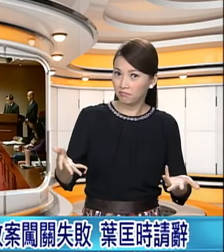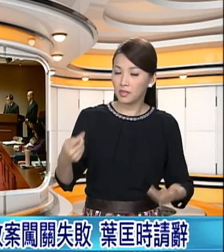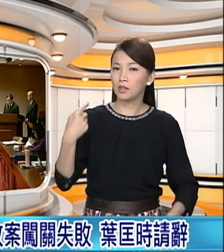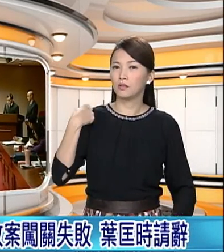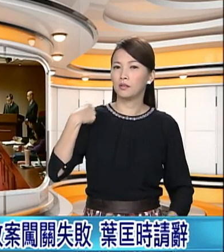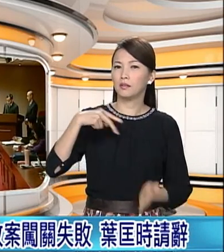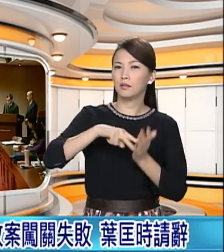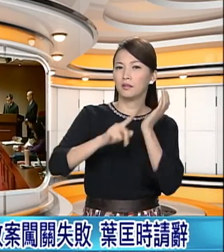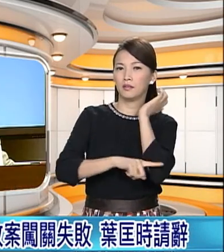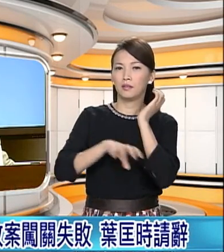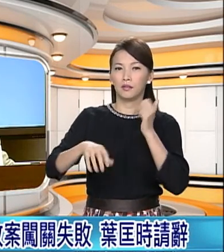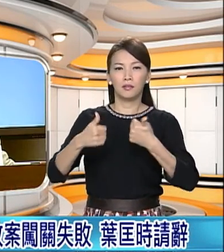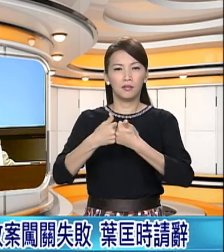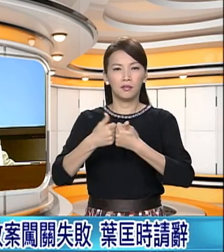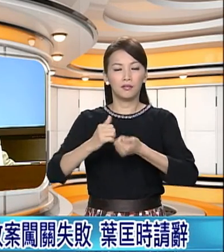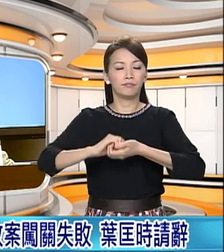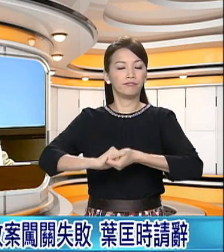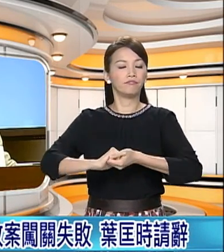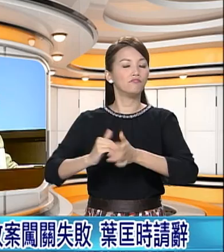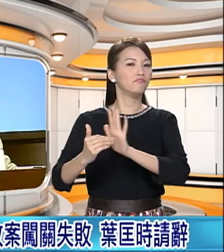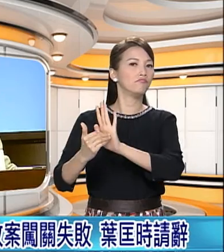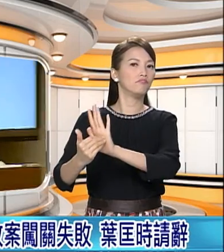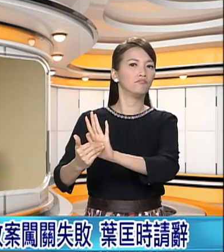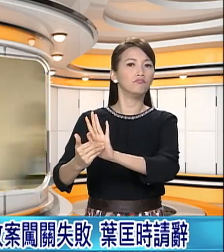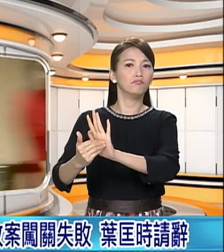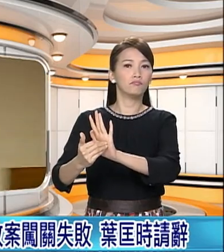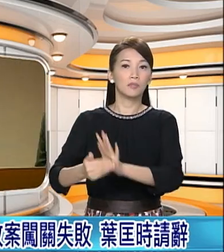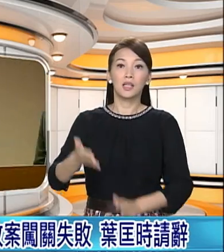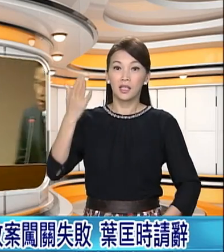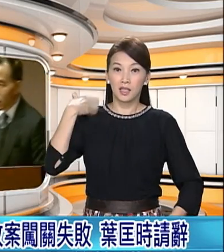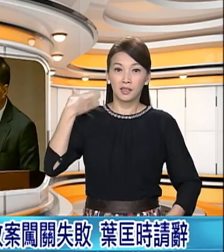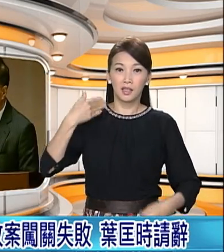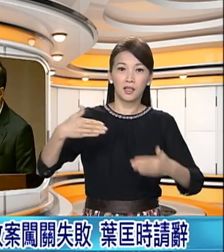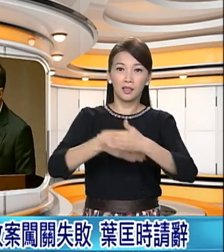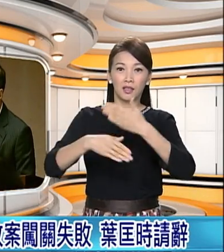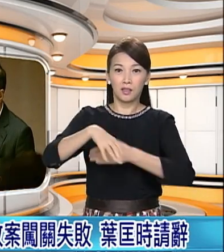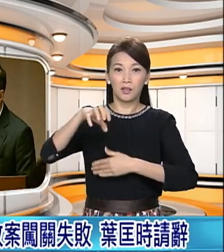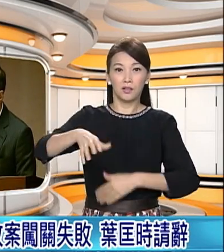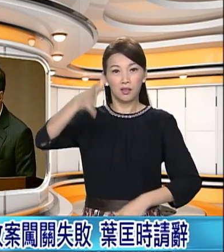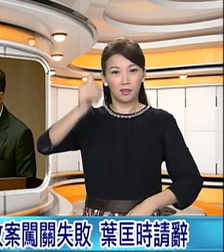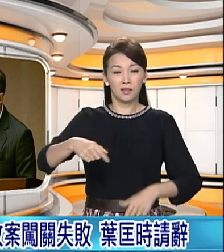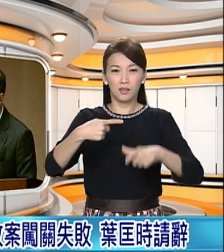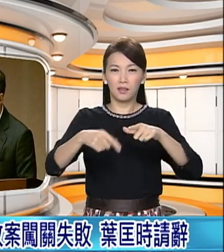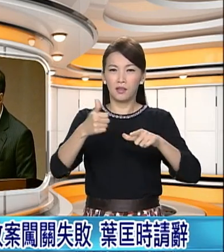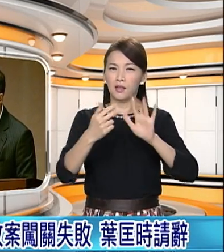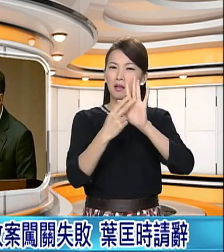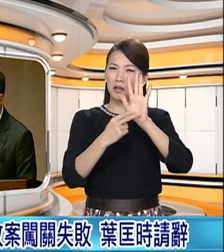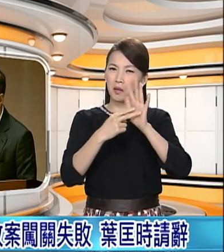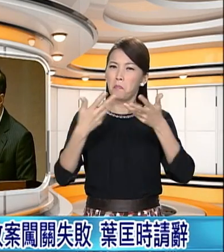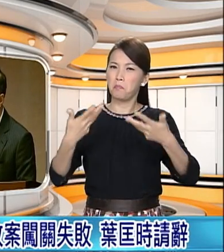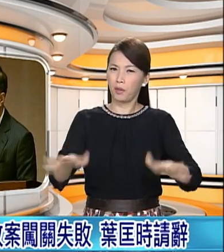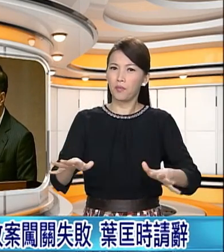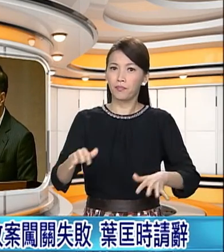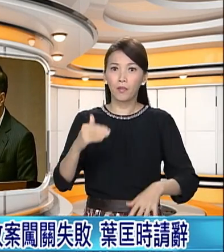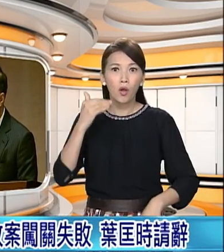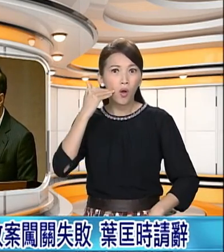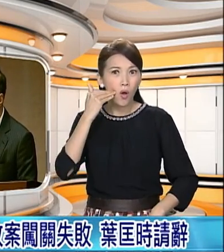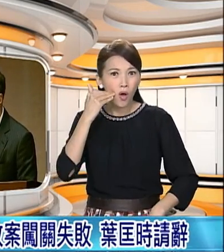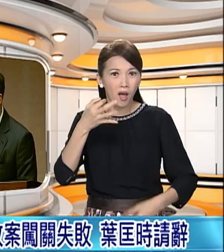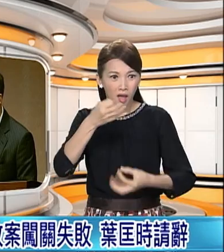败。交通部长叶匡时一度表示，如果不进行财务改革，就算请耶